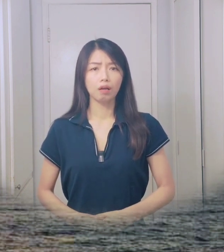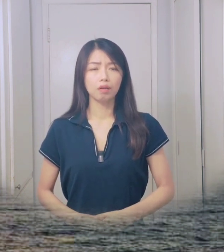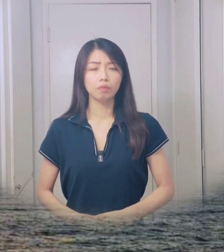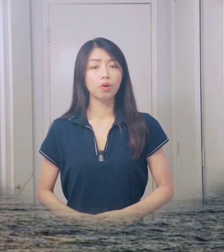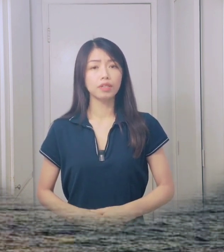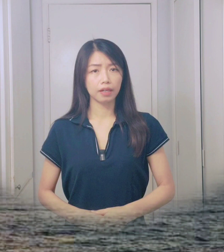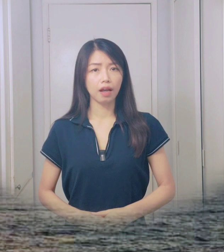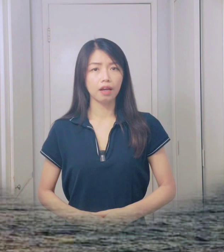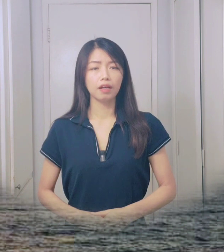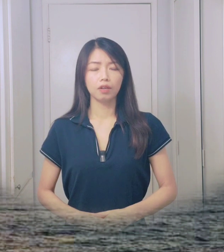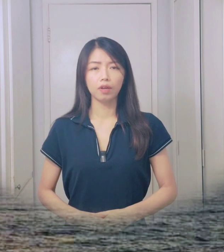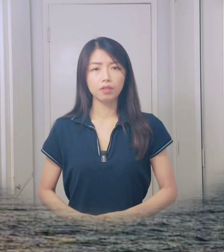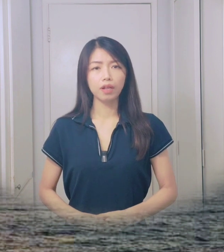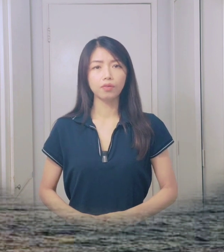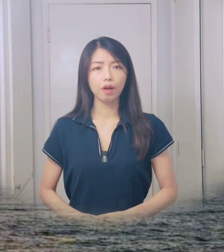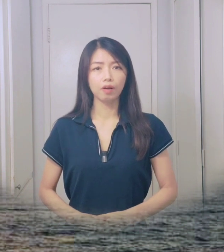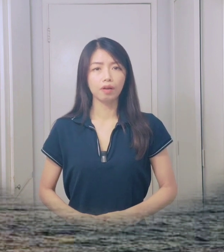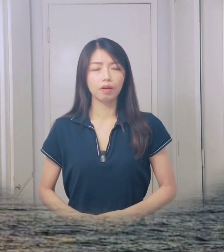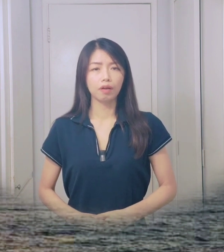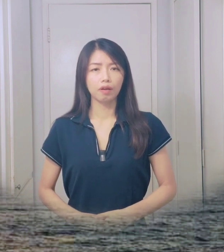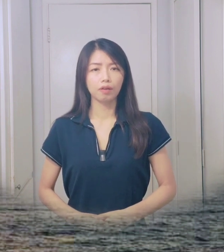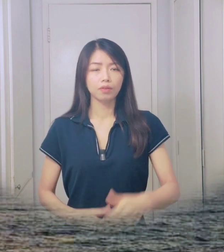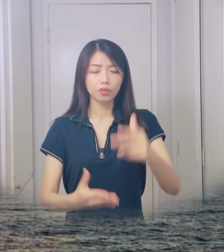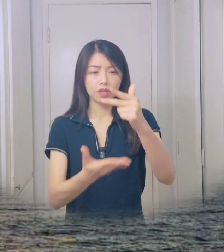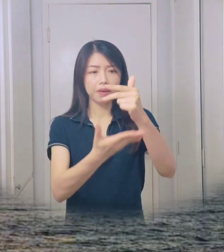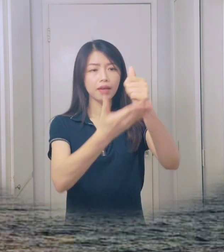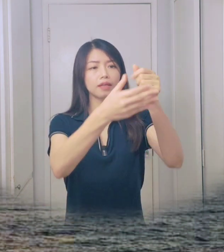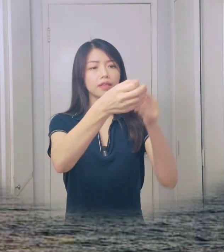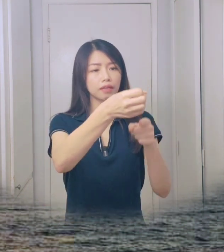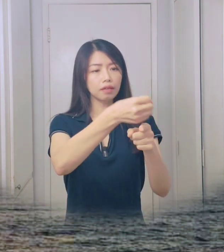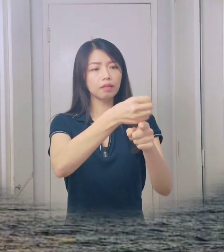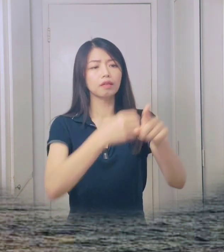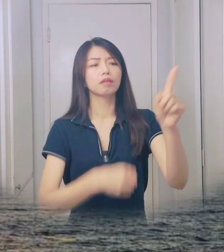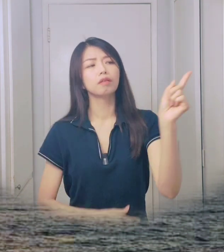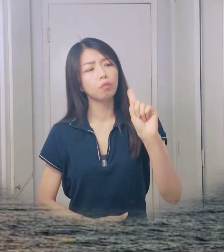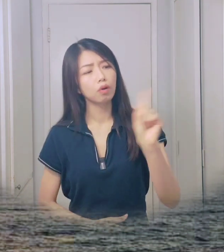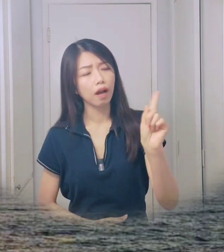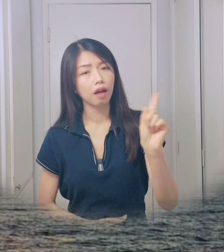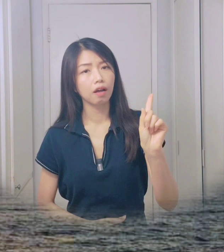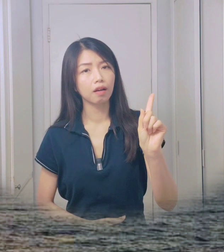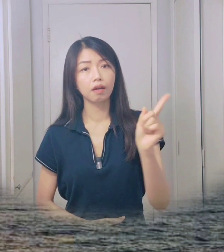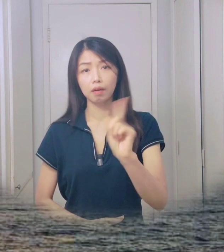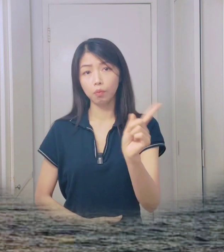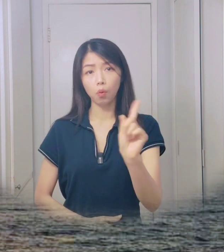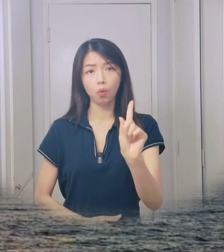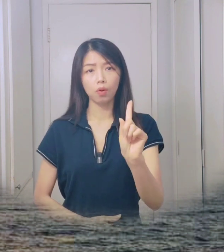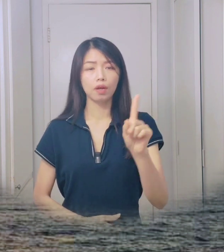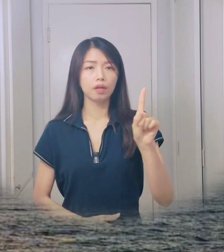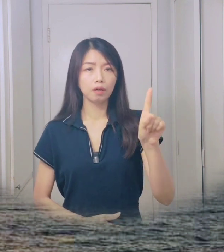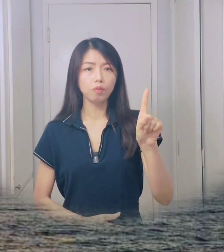뭘까? 무엇일까? 이렇게 해석을 했고요. 주님의 뜻 뭘까?